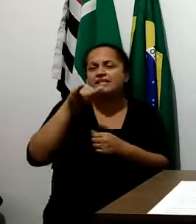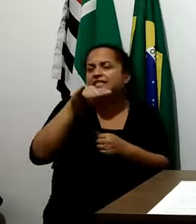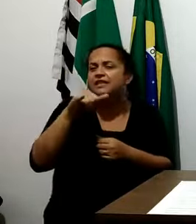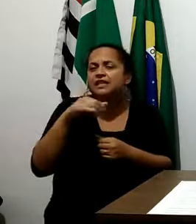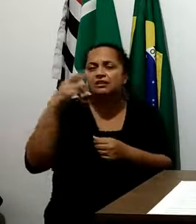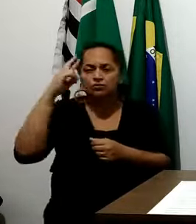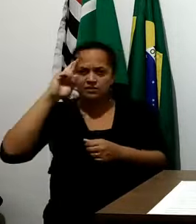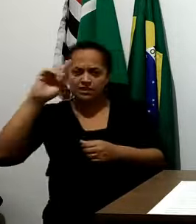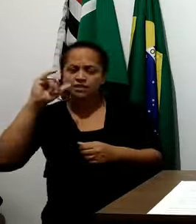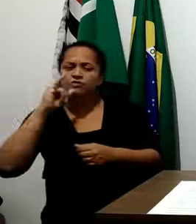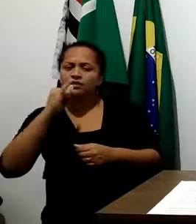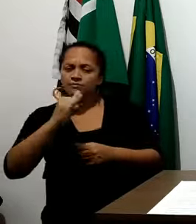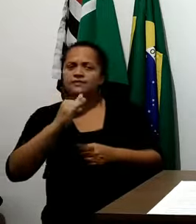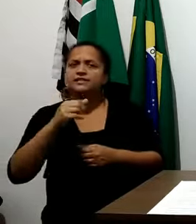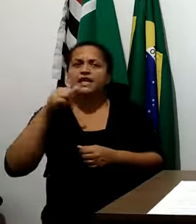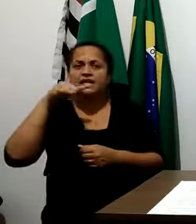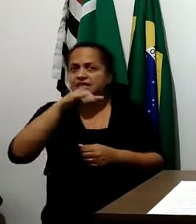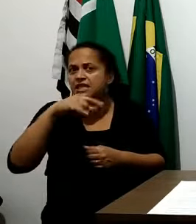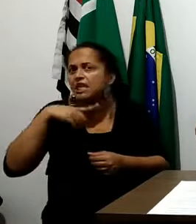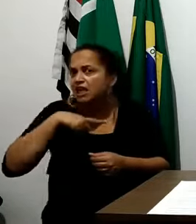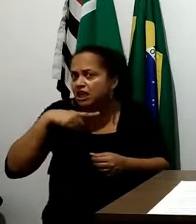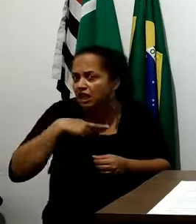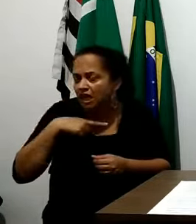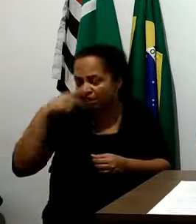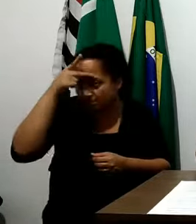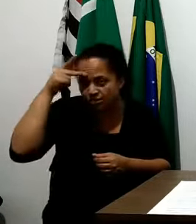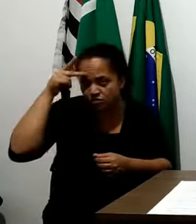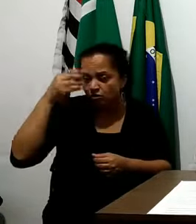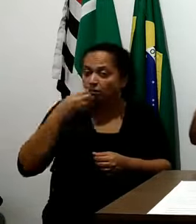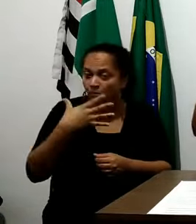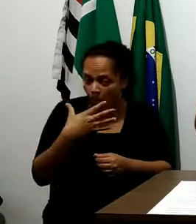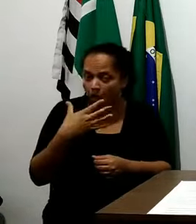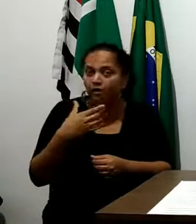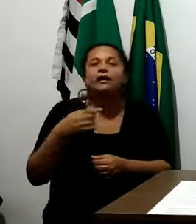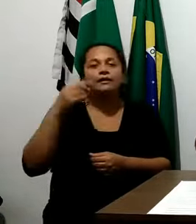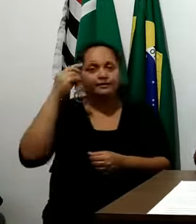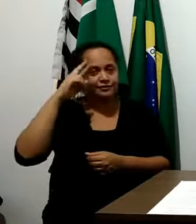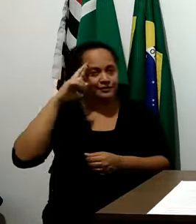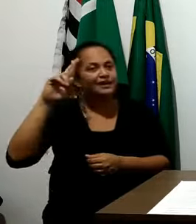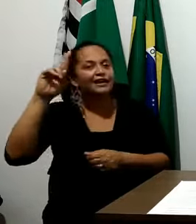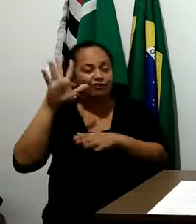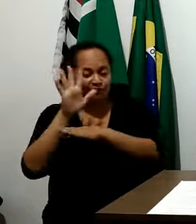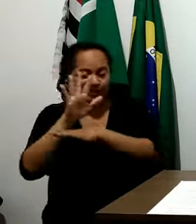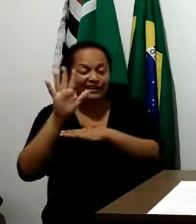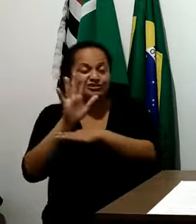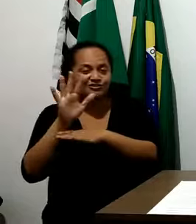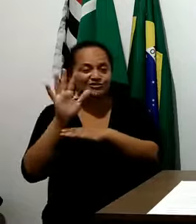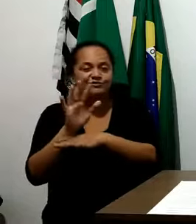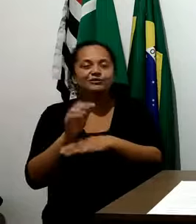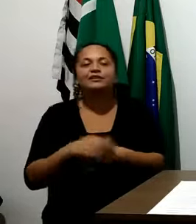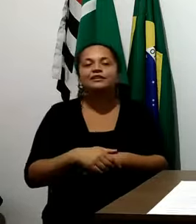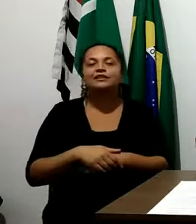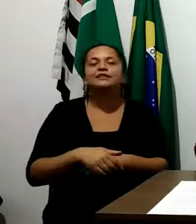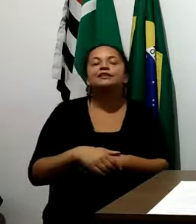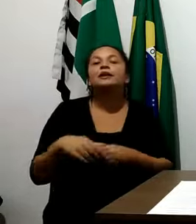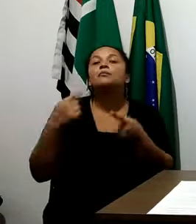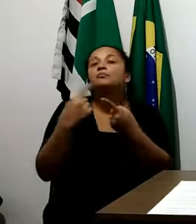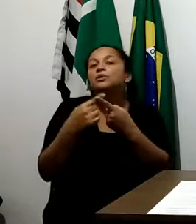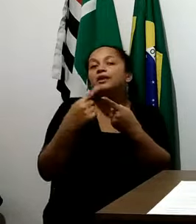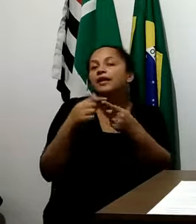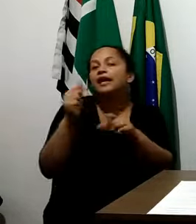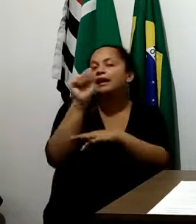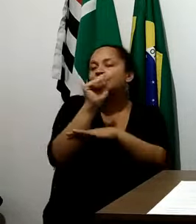houver, eu vou poupar a cidade, eu vou livrar, eu vou atender o seu pedido, porque você está se colocando na